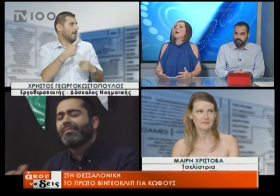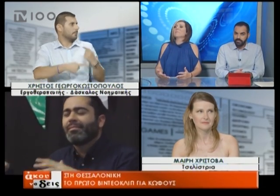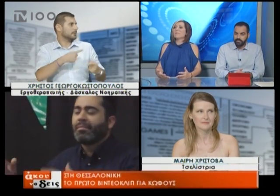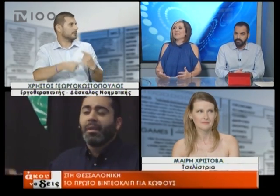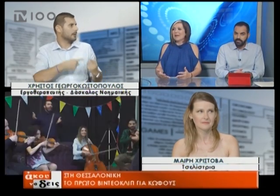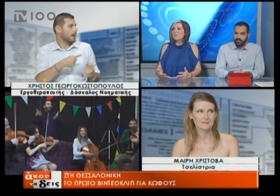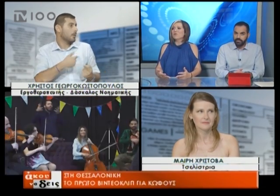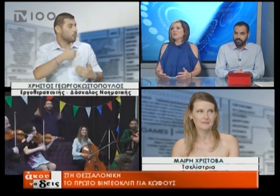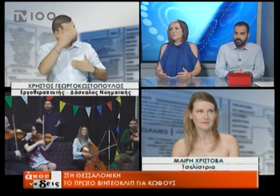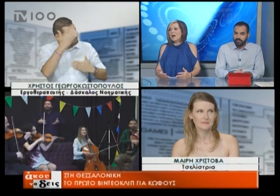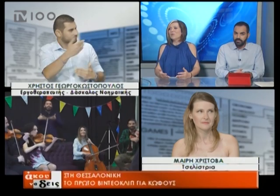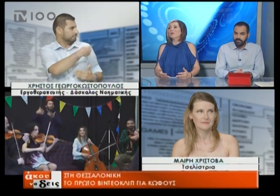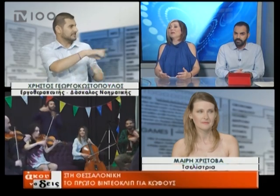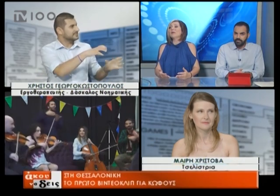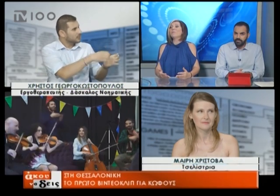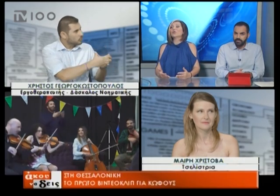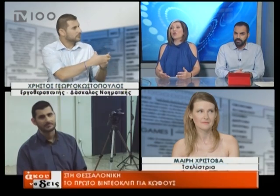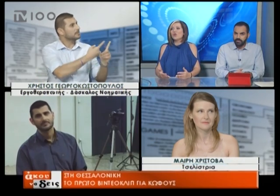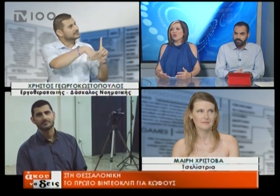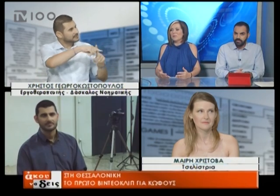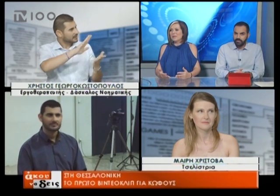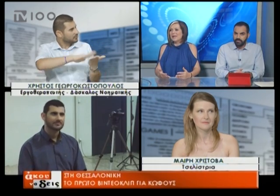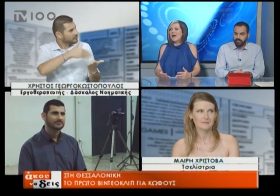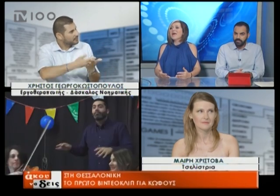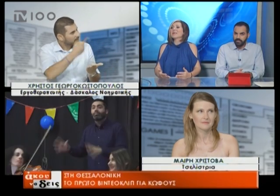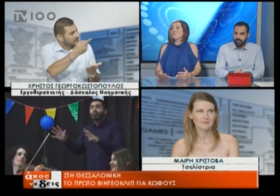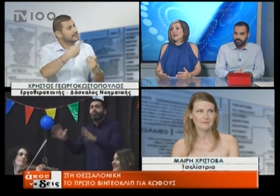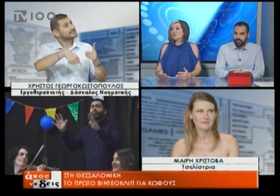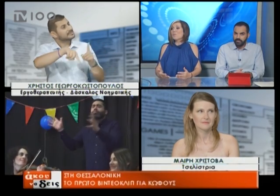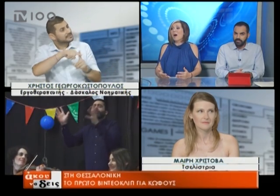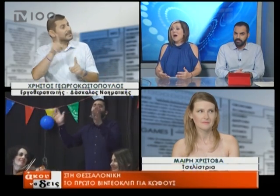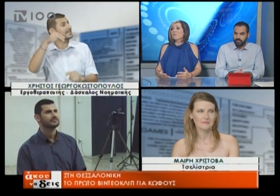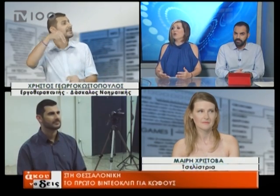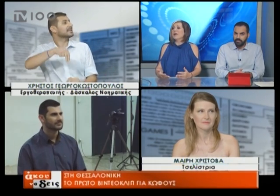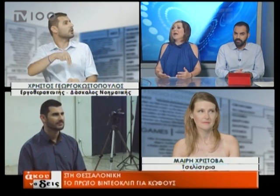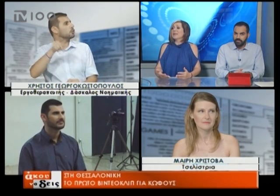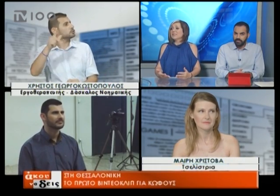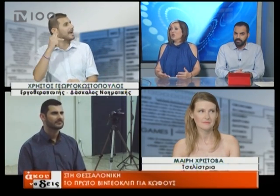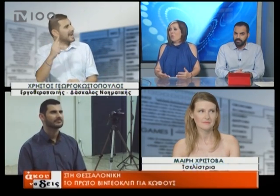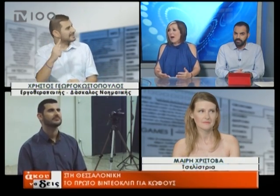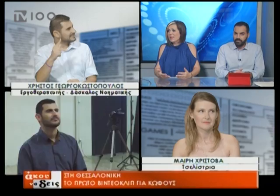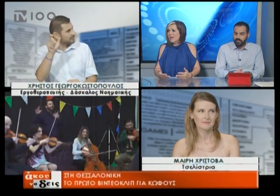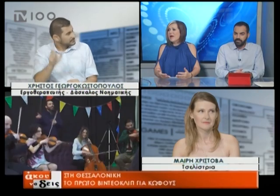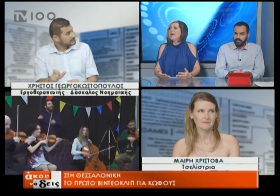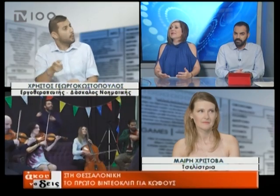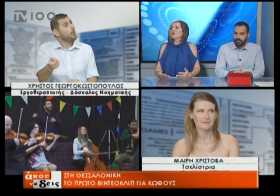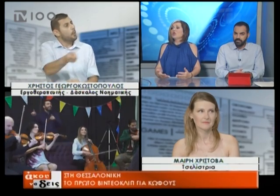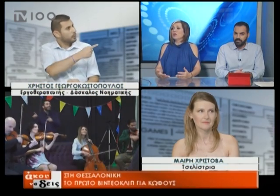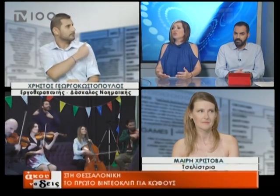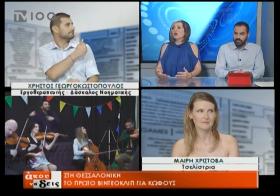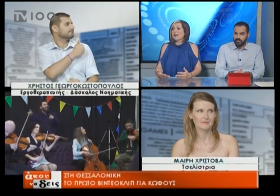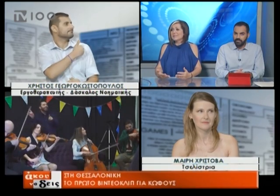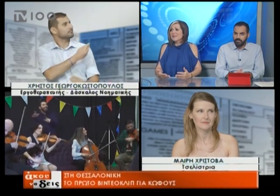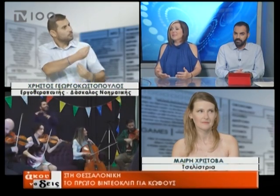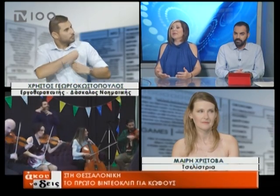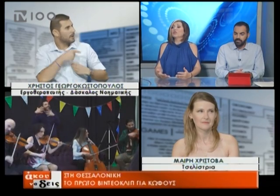μου πραγματικά με βοήθησε πάρα πολύ, ήταν μια πρωτόγνωρη εμπειρία και ευχαριστώ πάρα πολύ και την ομάδα και τον Νίκο